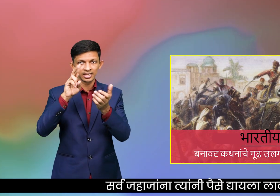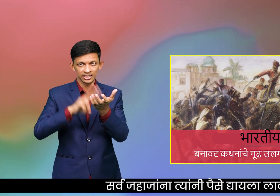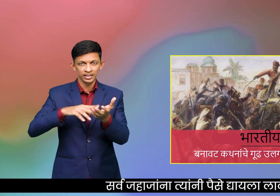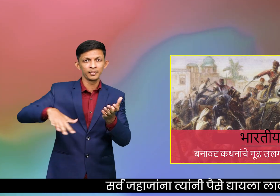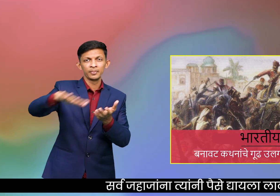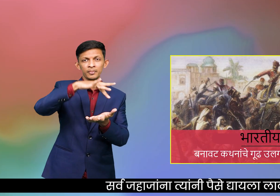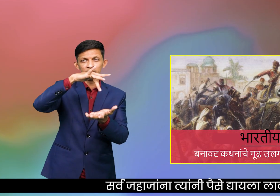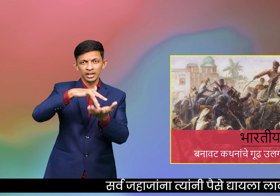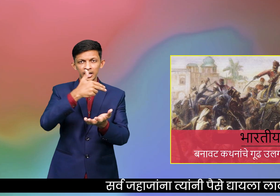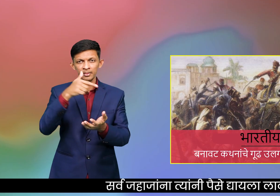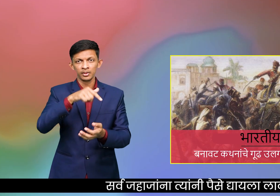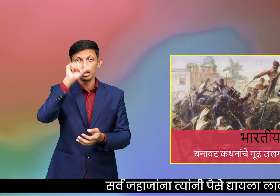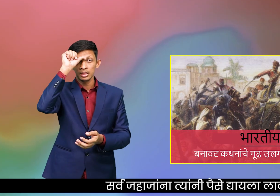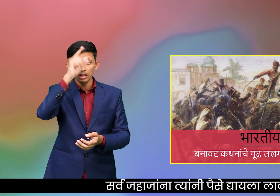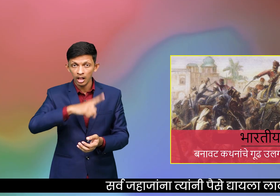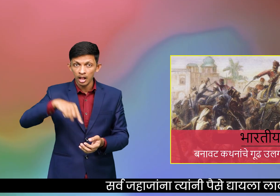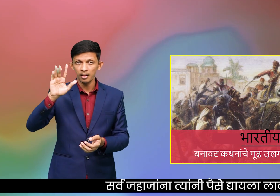सर्व जहाजांना त्यांनी पैसे द्यायला लावले.